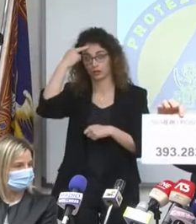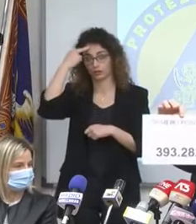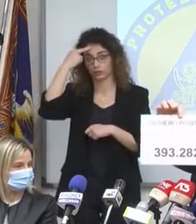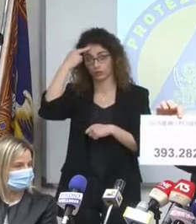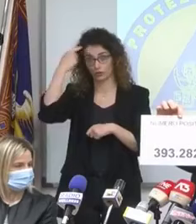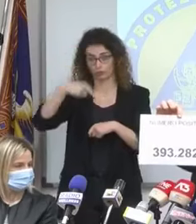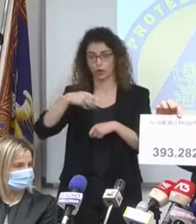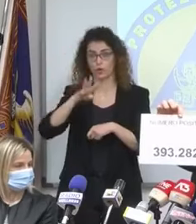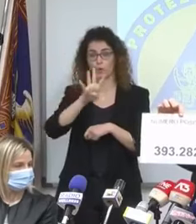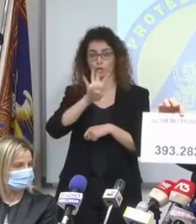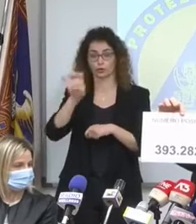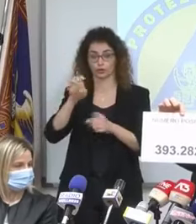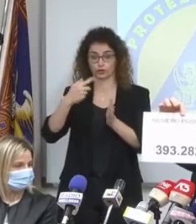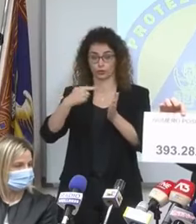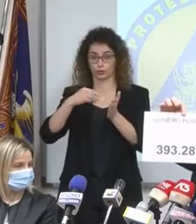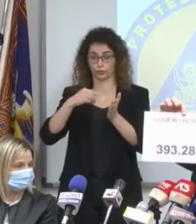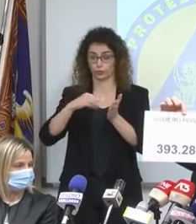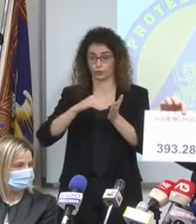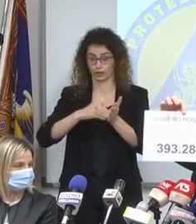questi 400.000